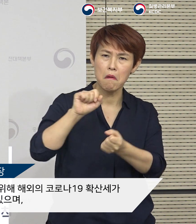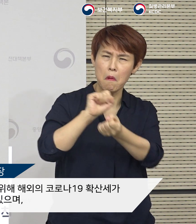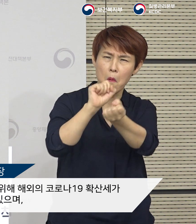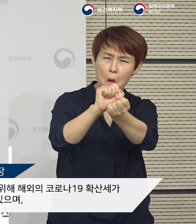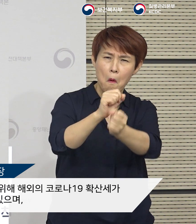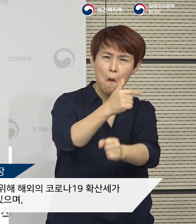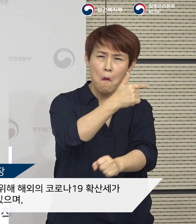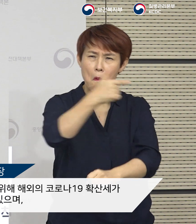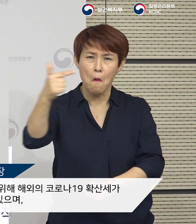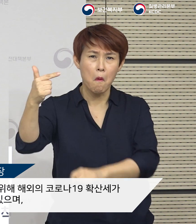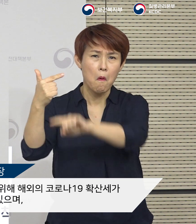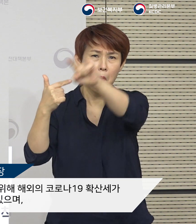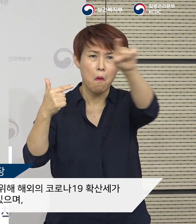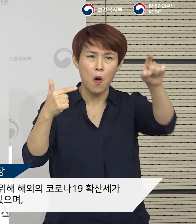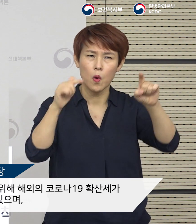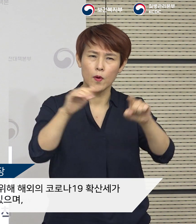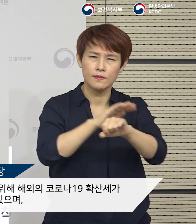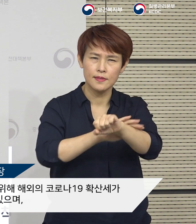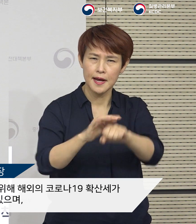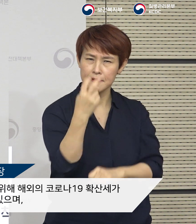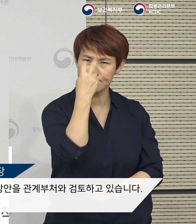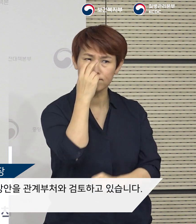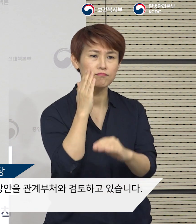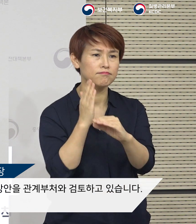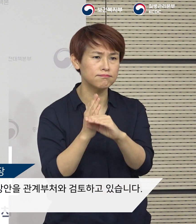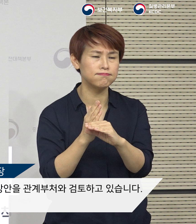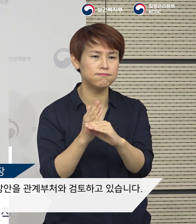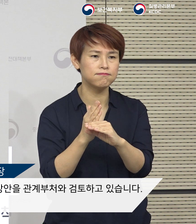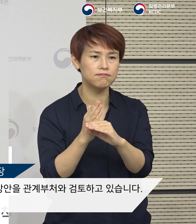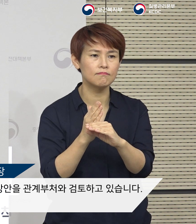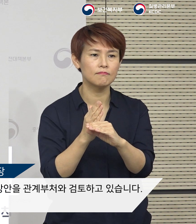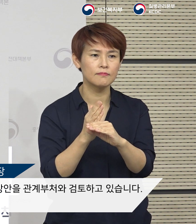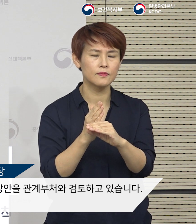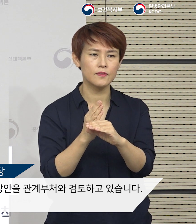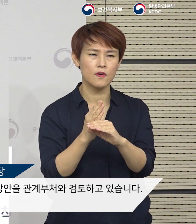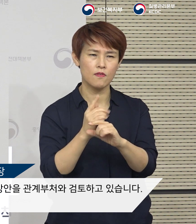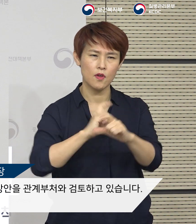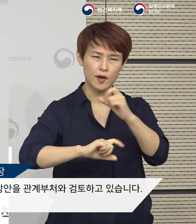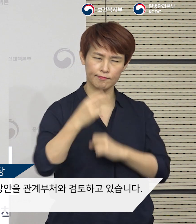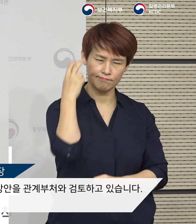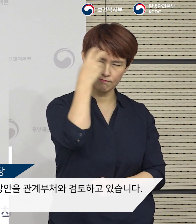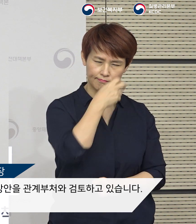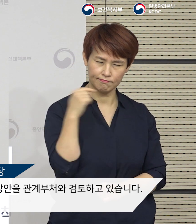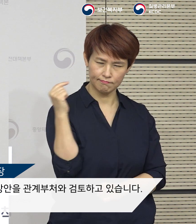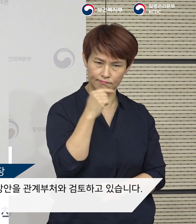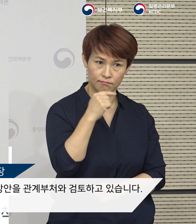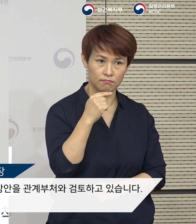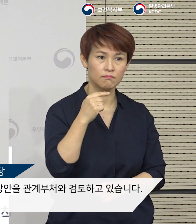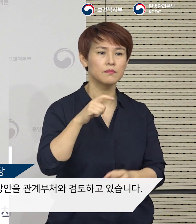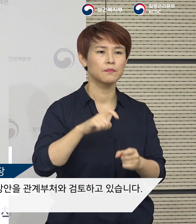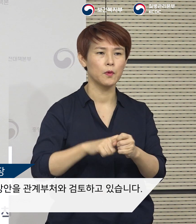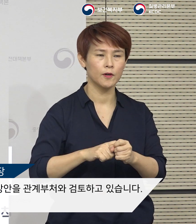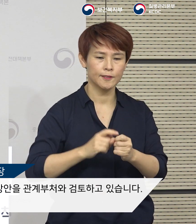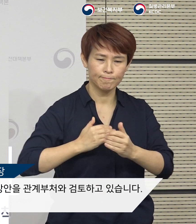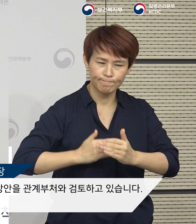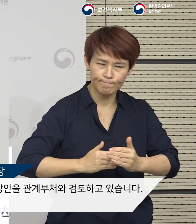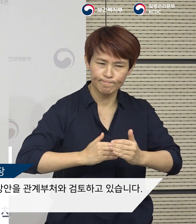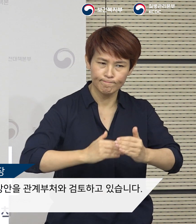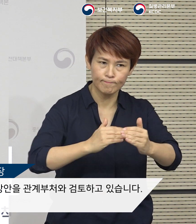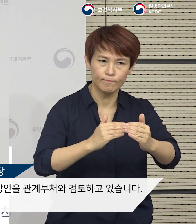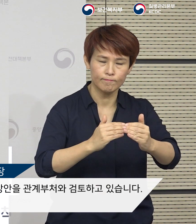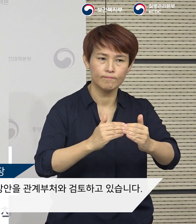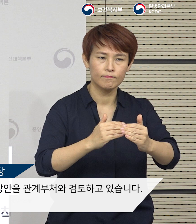가파르게 증가하는 사항을 예의주시하고 있으며 보다 적극적인 감시 체계를 적용하기 위해 실행 방안을